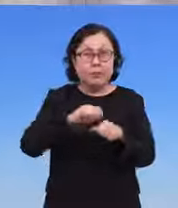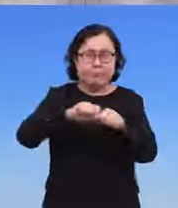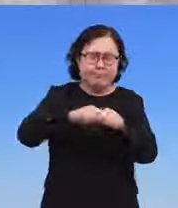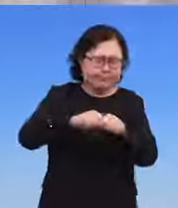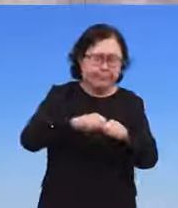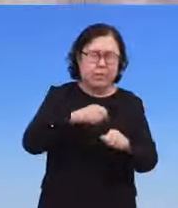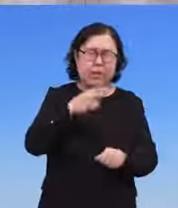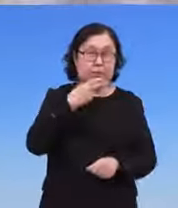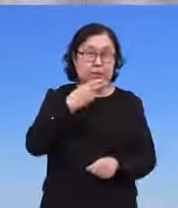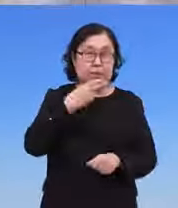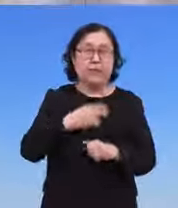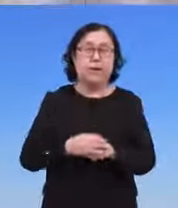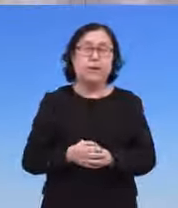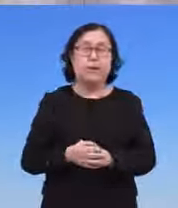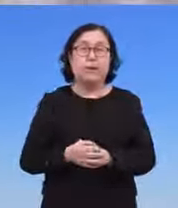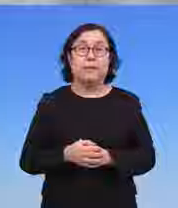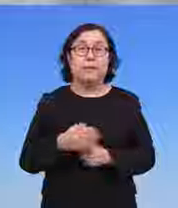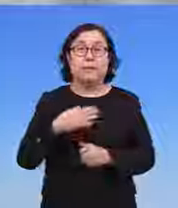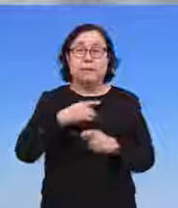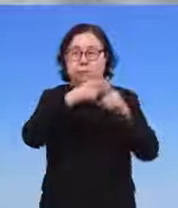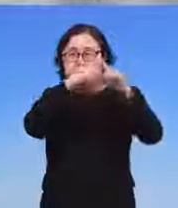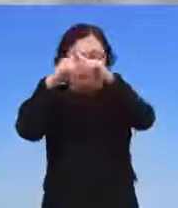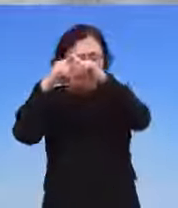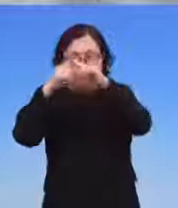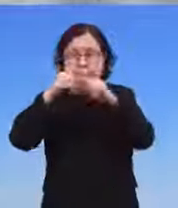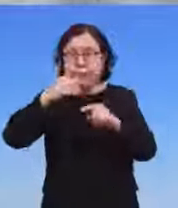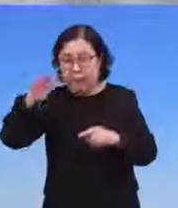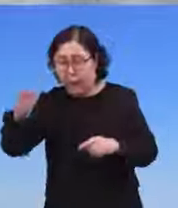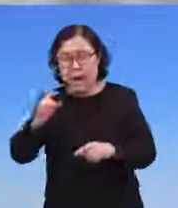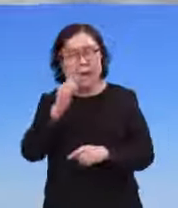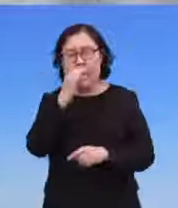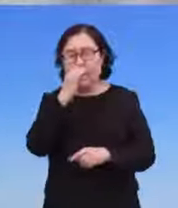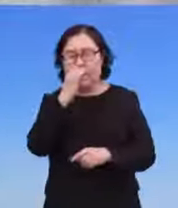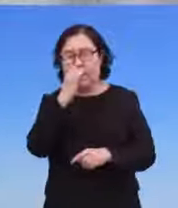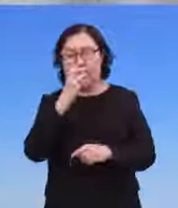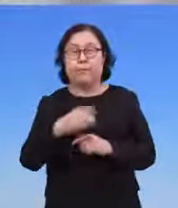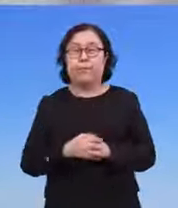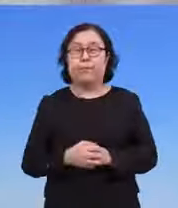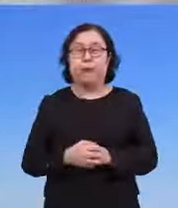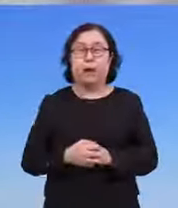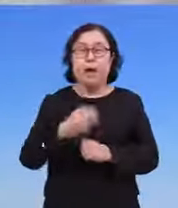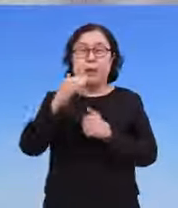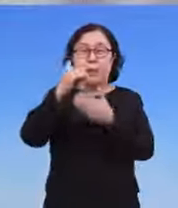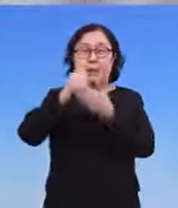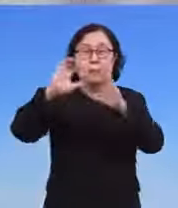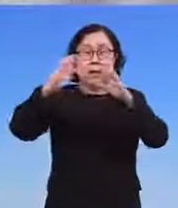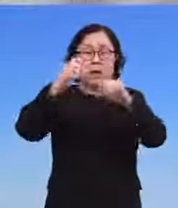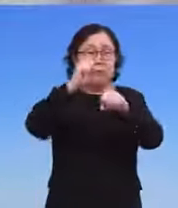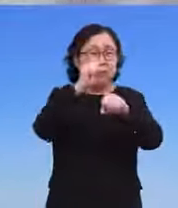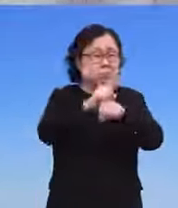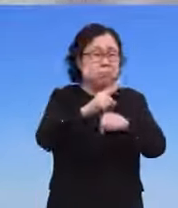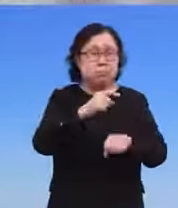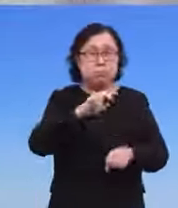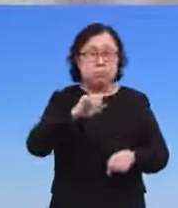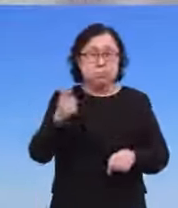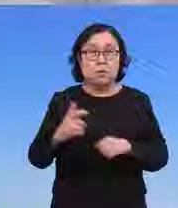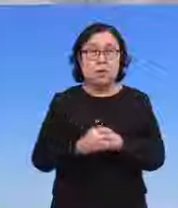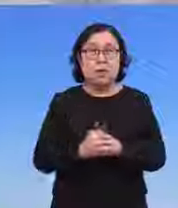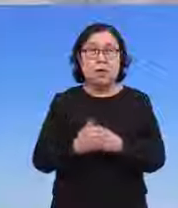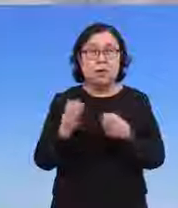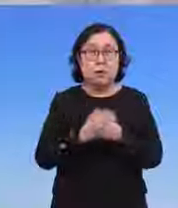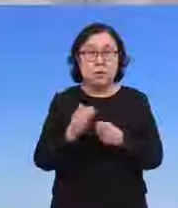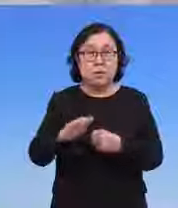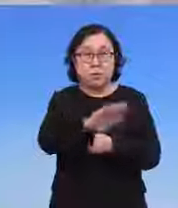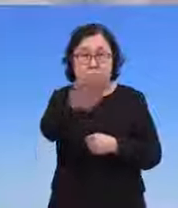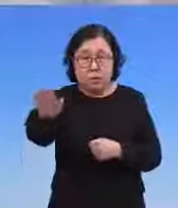어떤 것도 강제로 하지 않습니다. 무조건 여기 가셔야 됩니다. 그건 하나님 나라의 성격이 아닙니다.